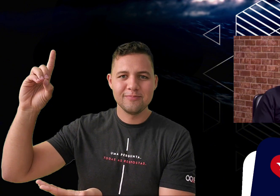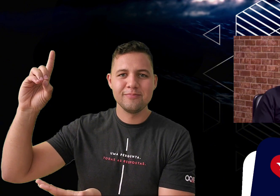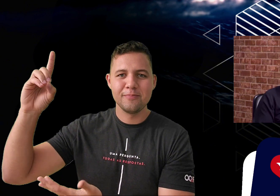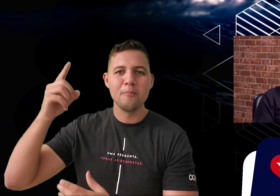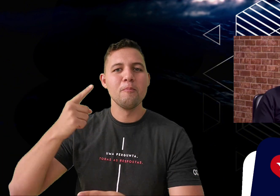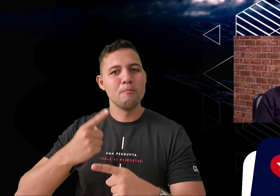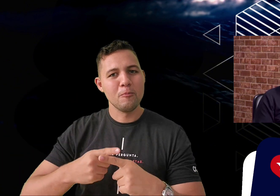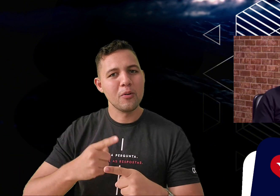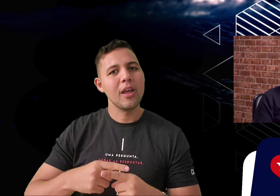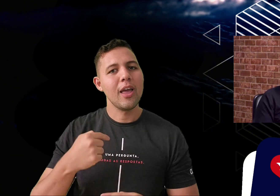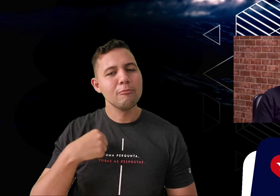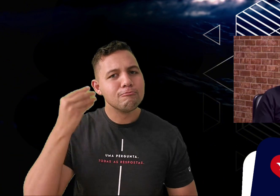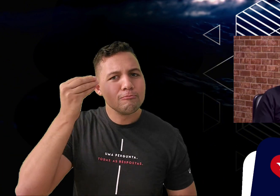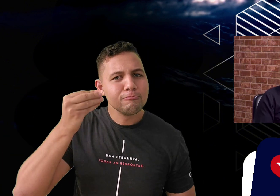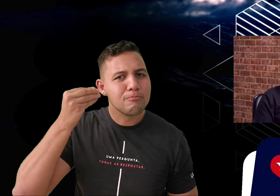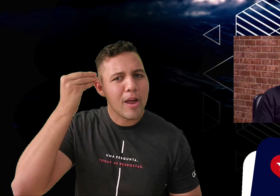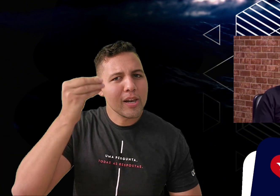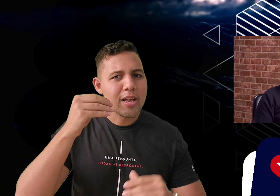honrar o meu Deus Pai.